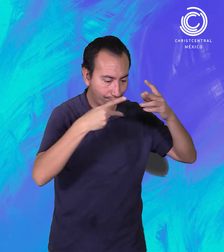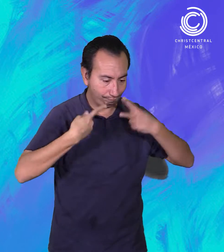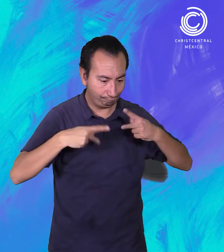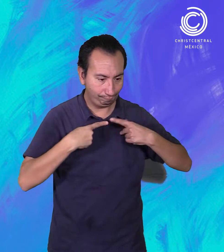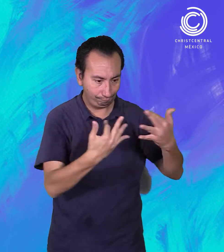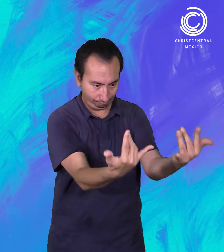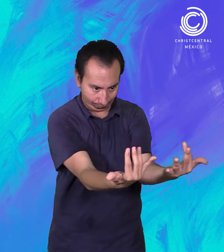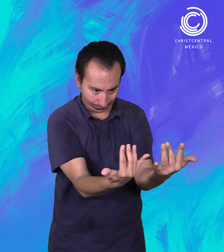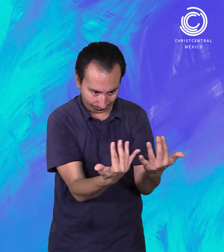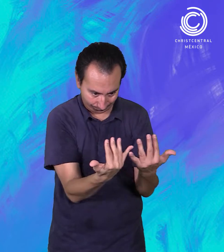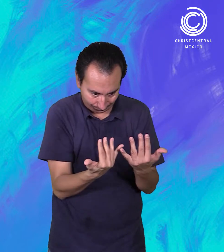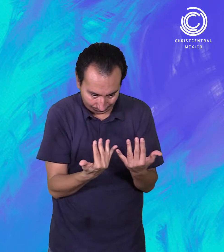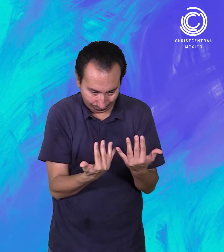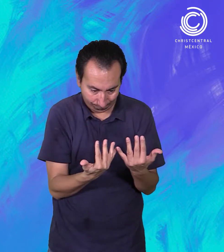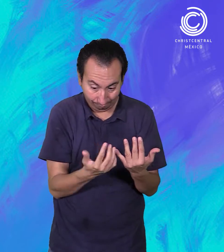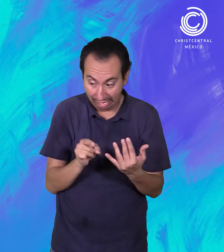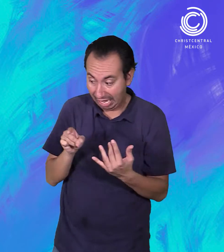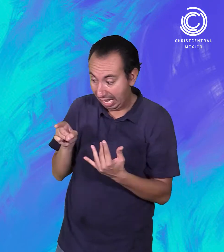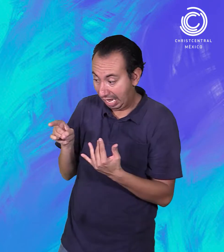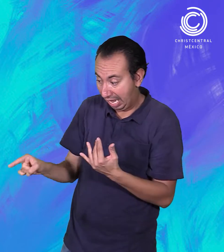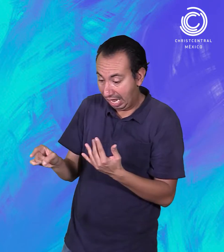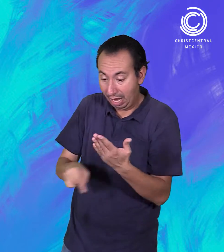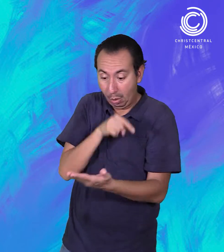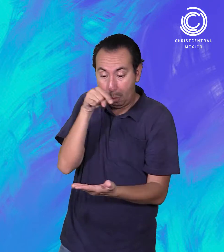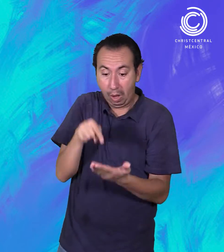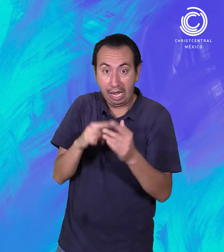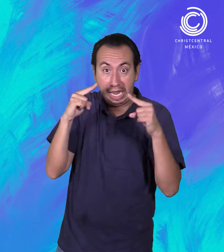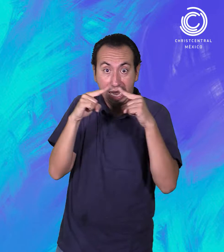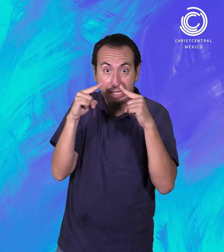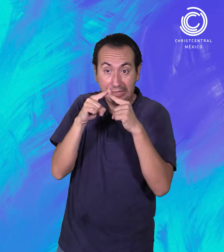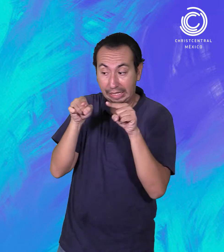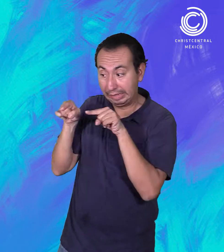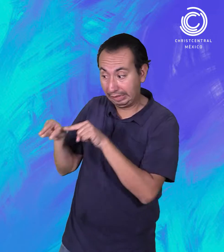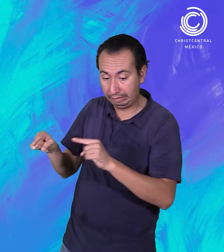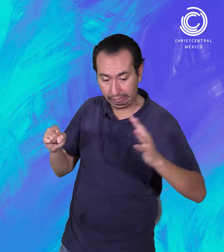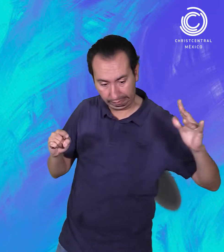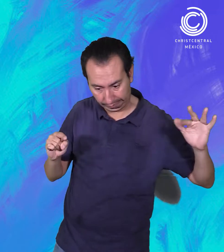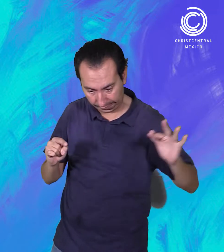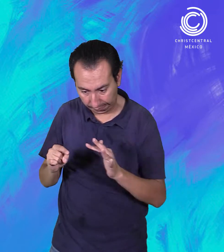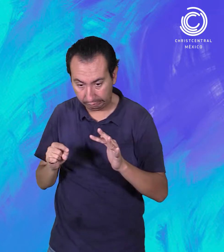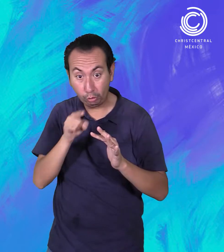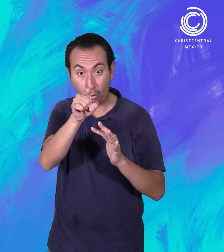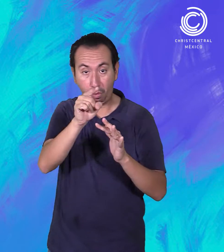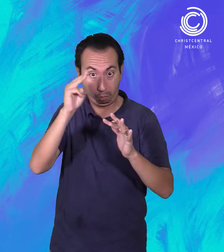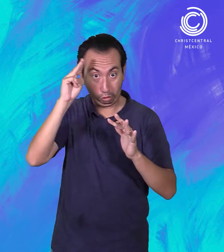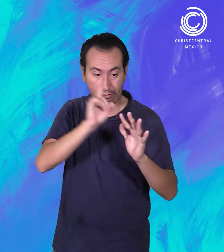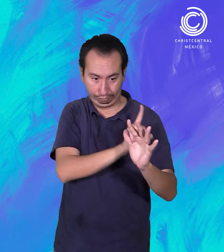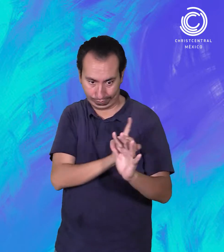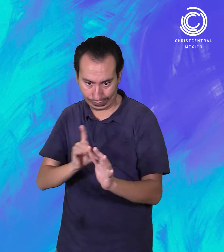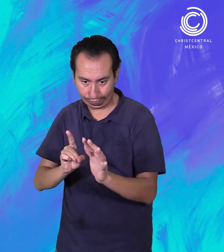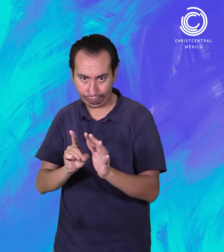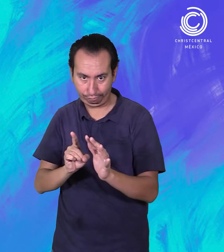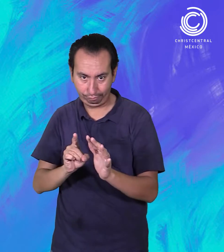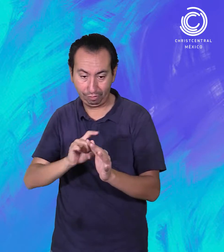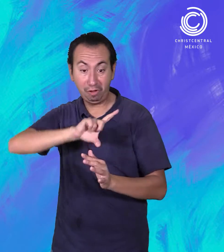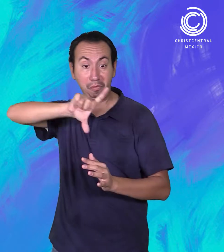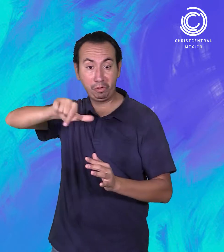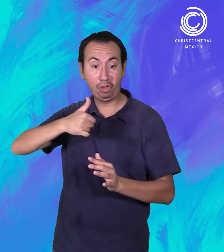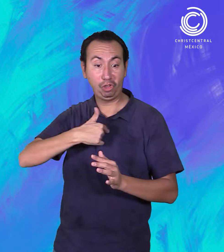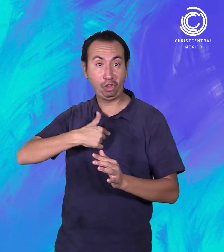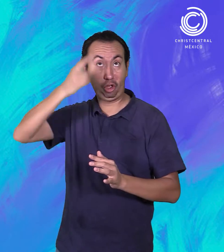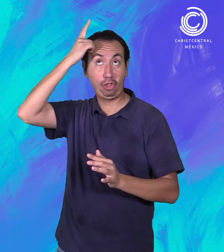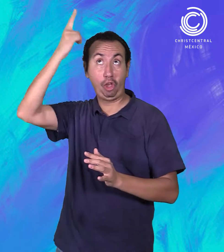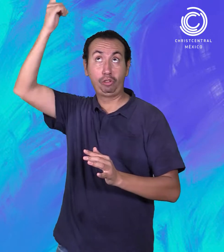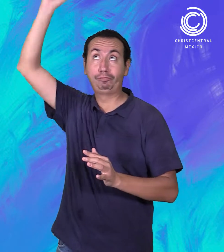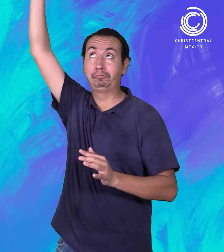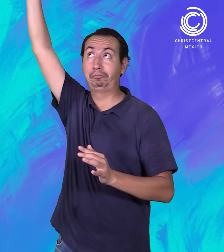y tráelos a la puerta del tabernáculo de reunión, y esperen allí contigo. Y yo descenderé